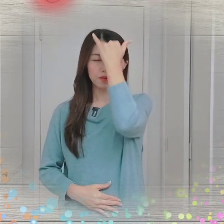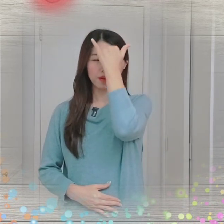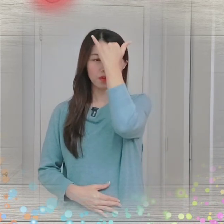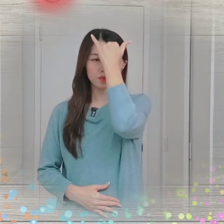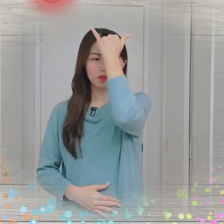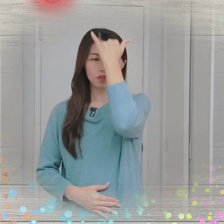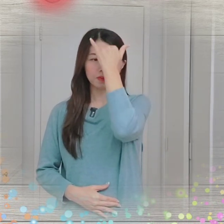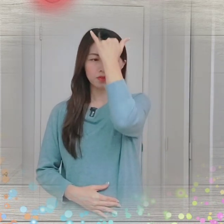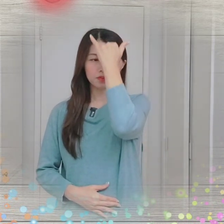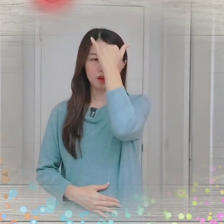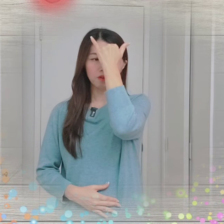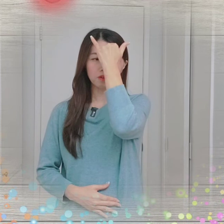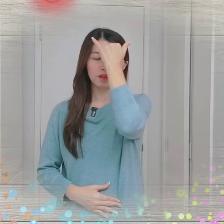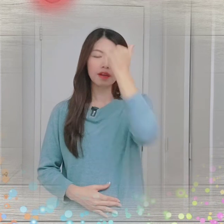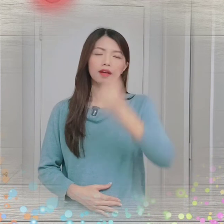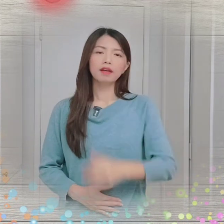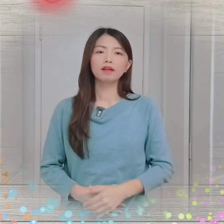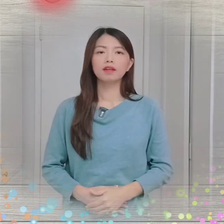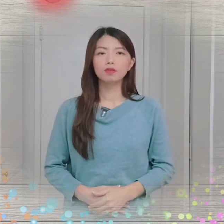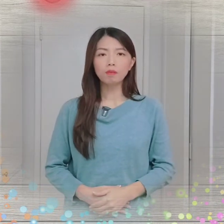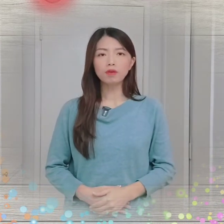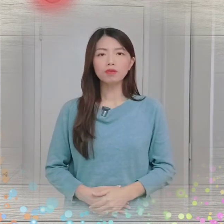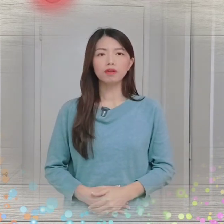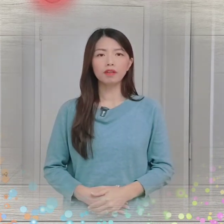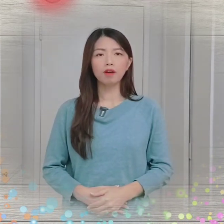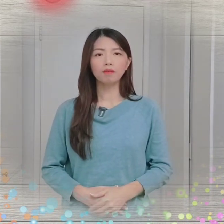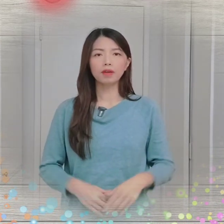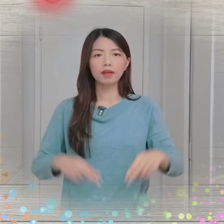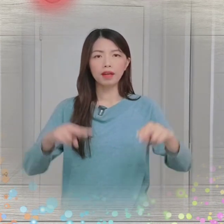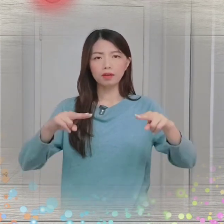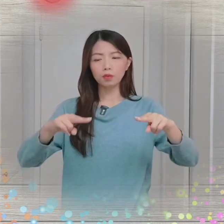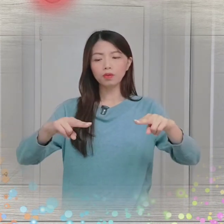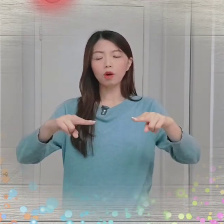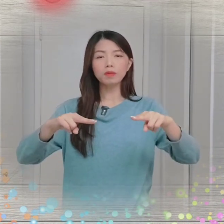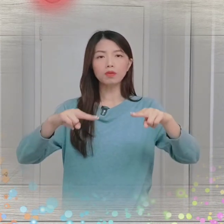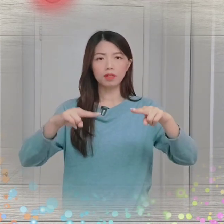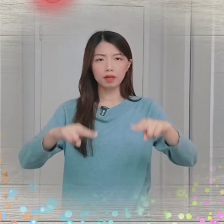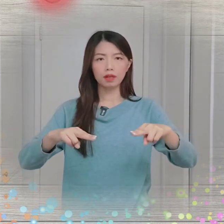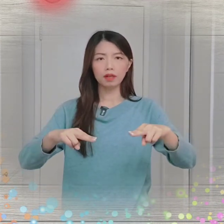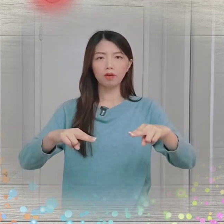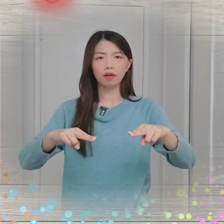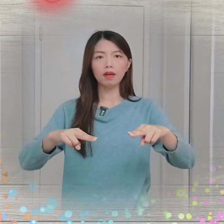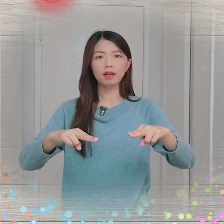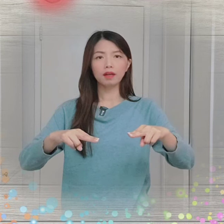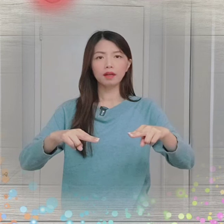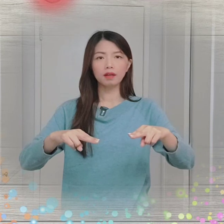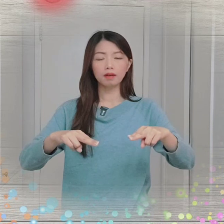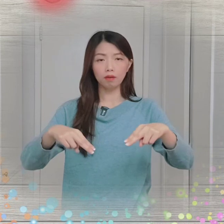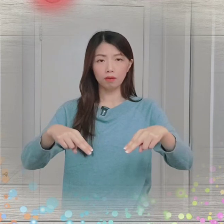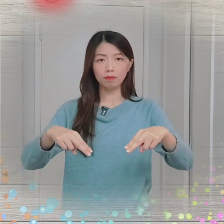살짝 위아래로 움직여주시면 충성 그리고 선물수어는요. 양손 검지중지를 이렇게